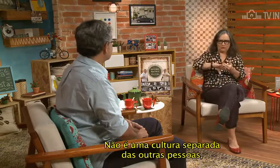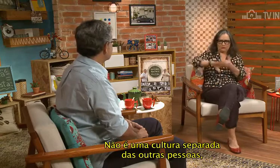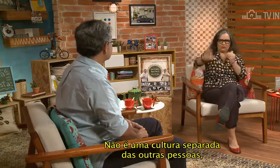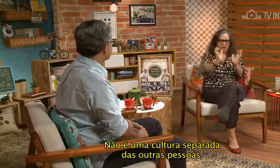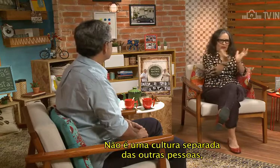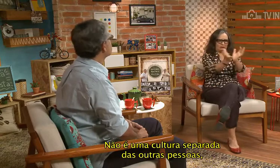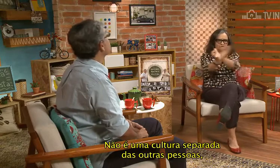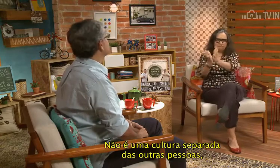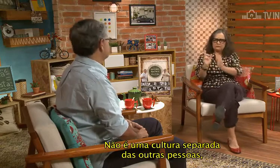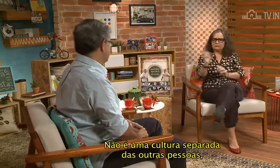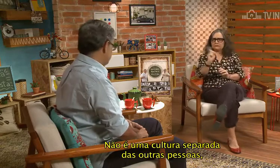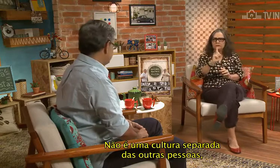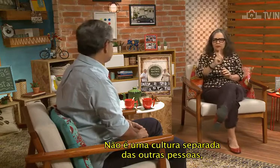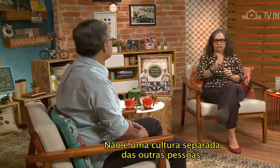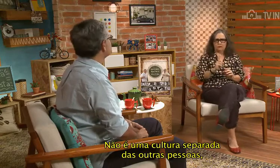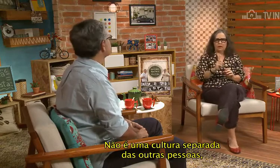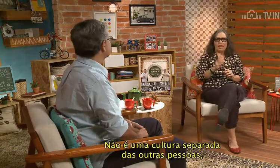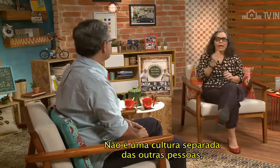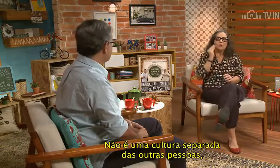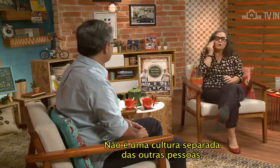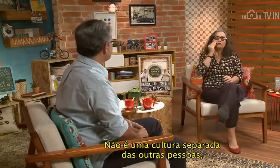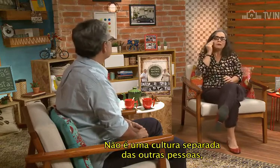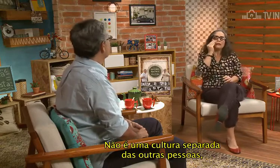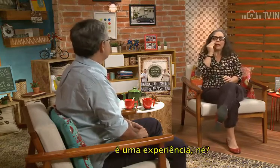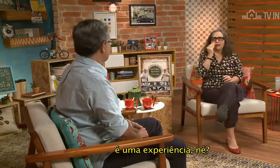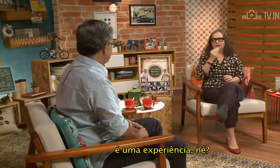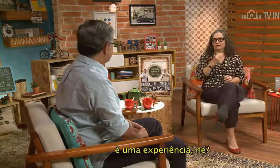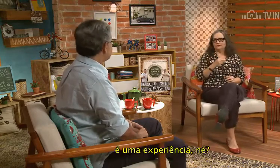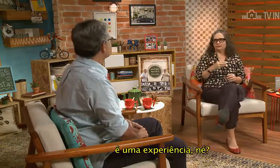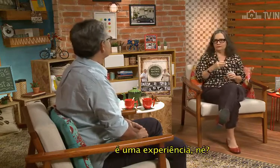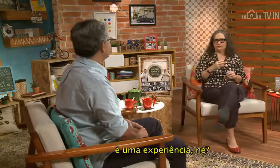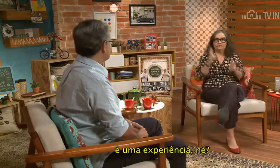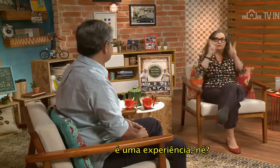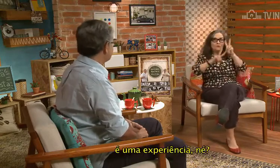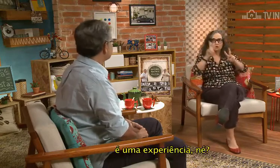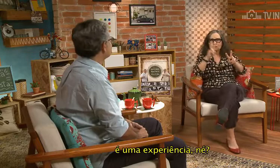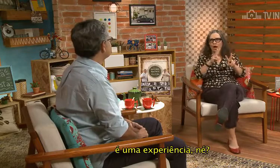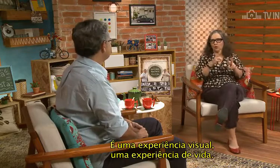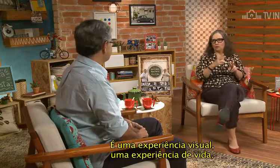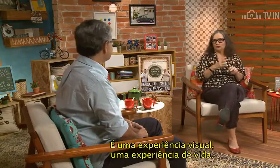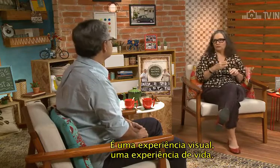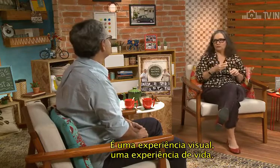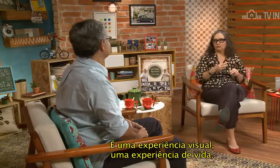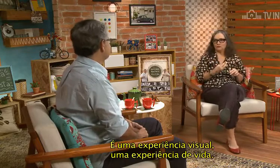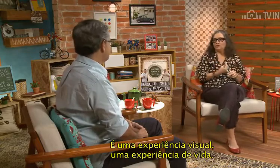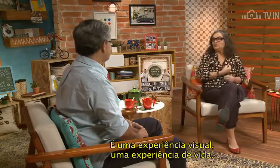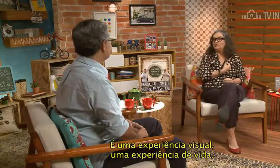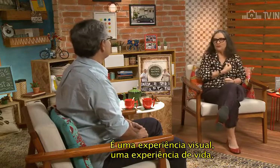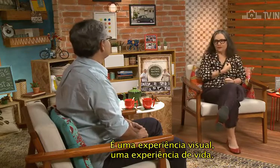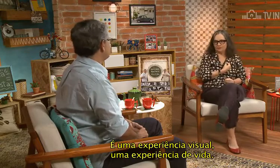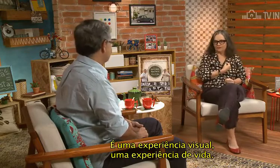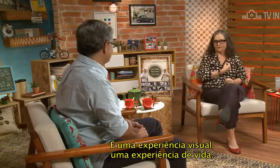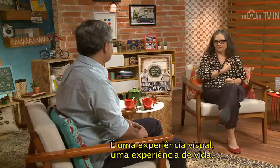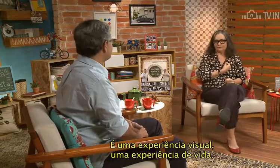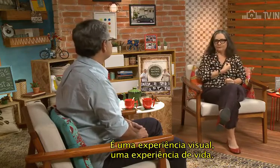uma cultura separada das outras pessoas, né? É uma experiência, né? Uma experiência visual, uma experiência de vida.